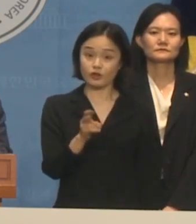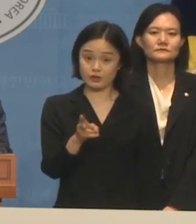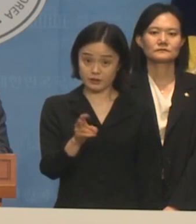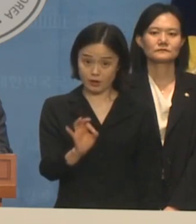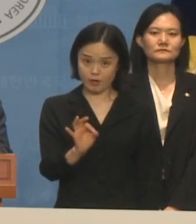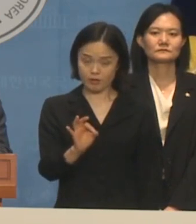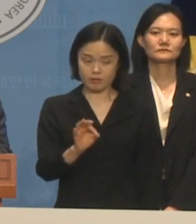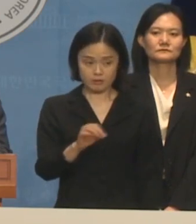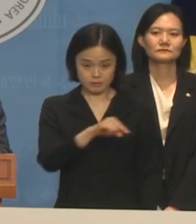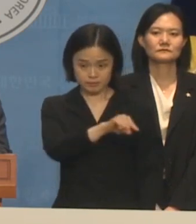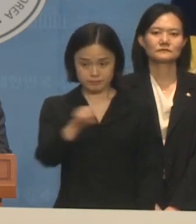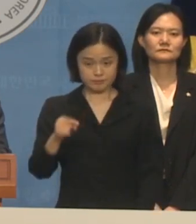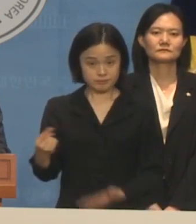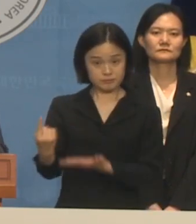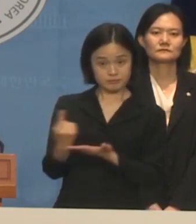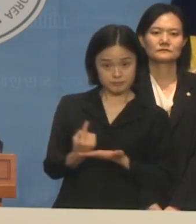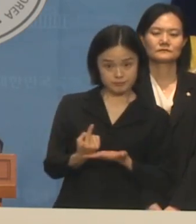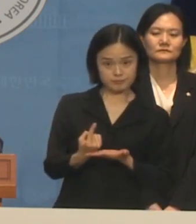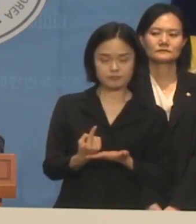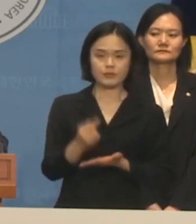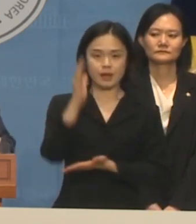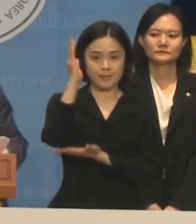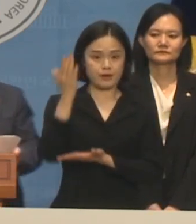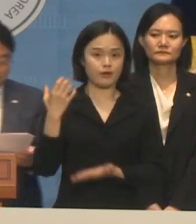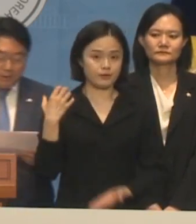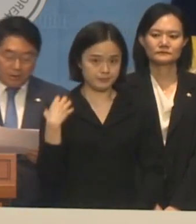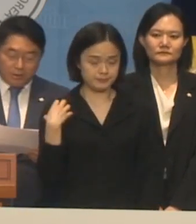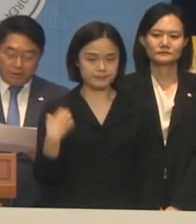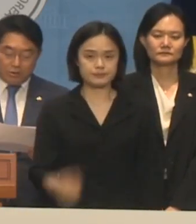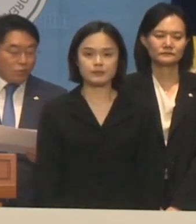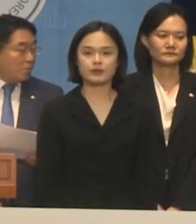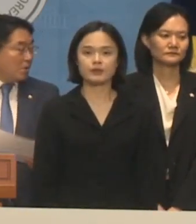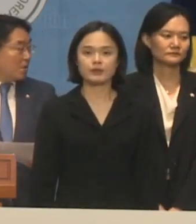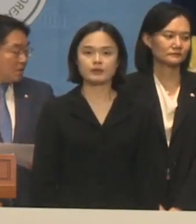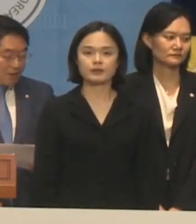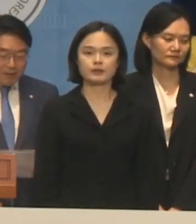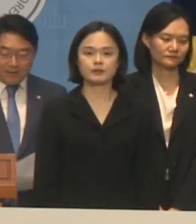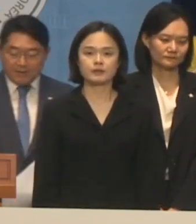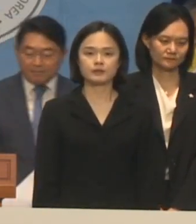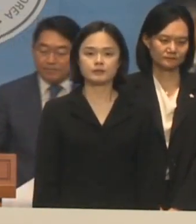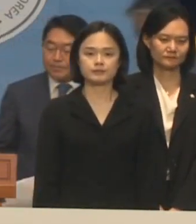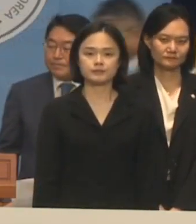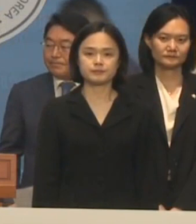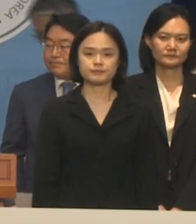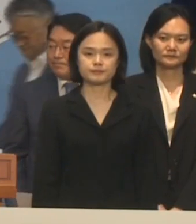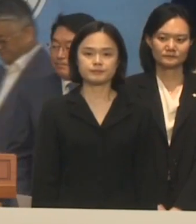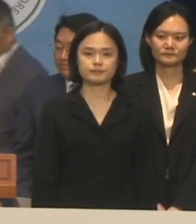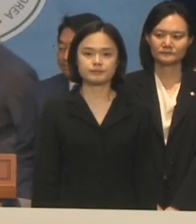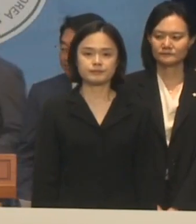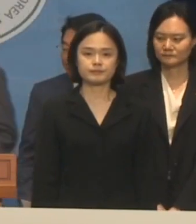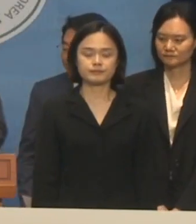지지 발언이 먼저 있겠습니다. 먼저 송기민.